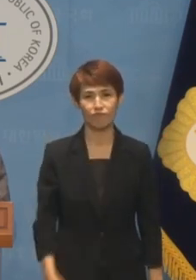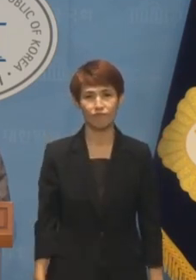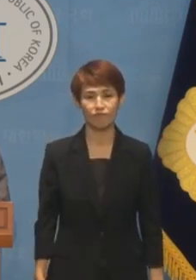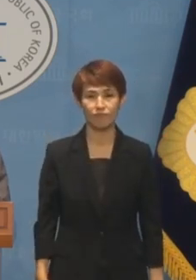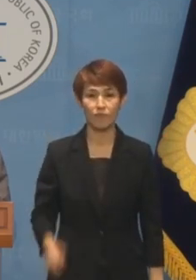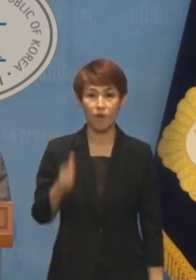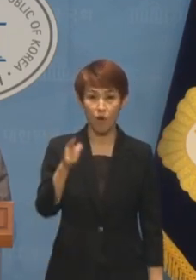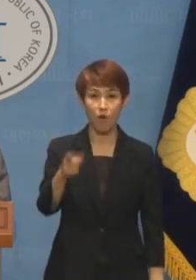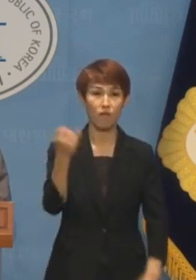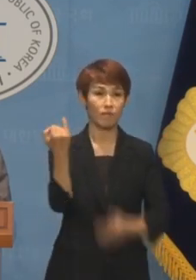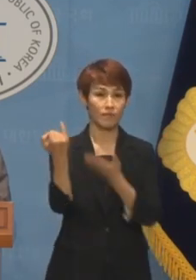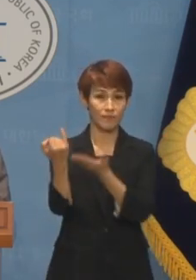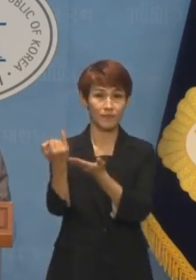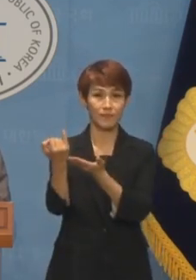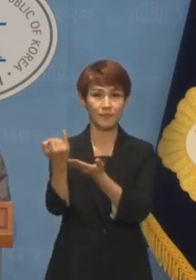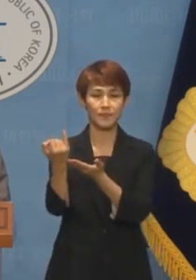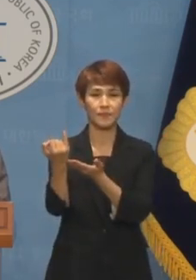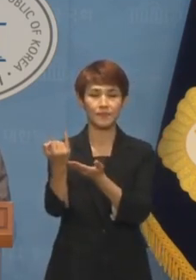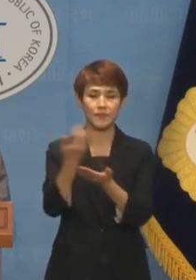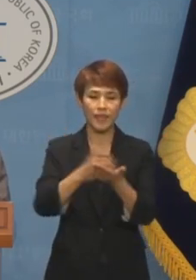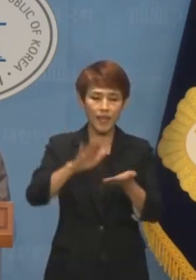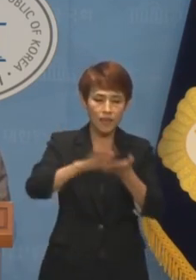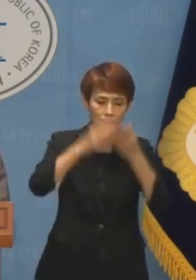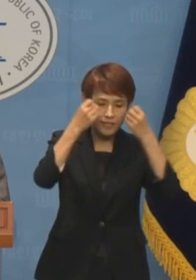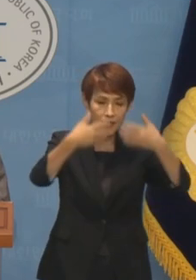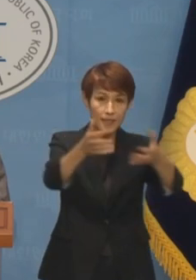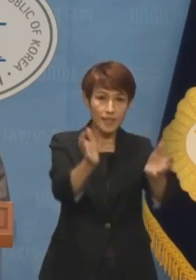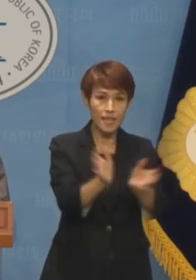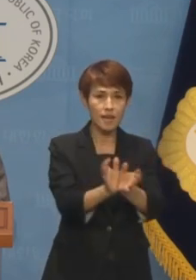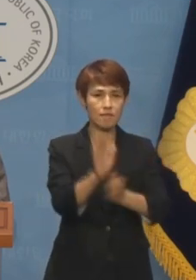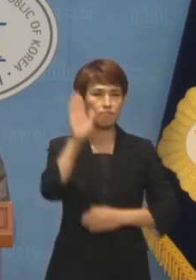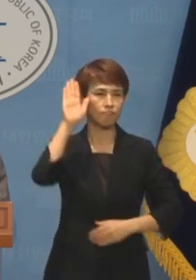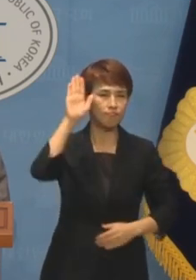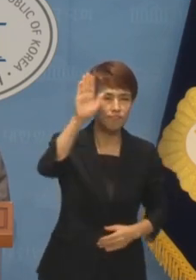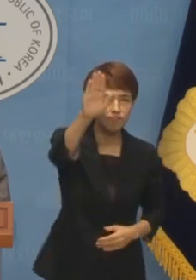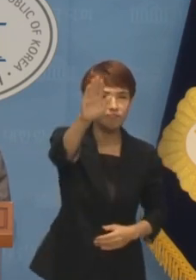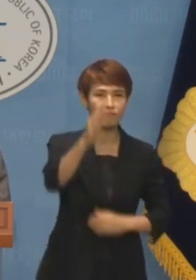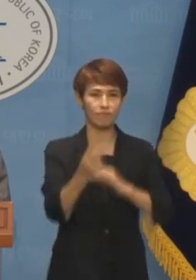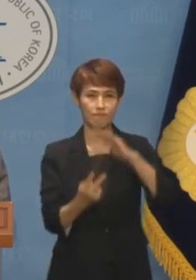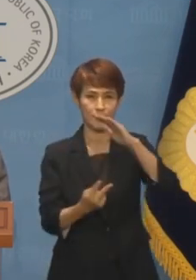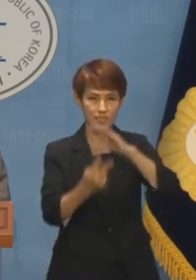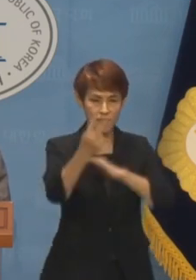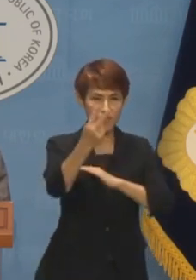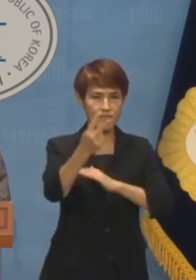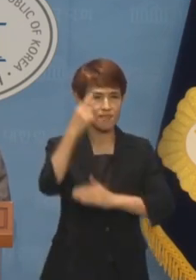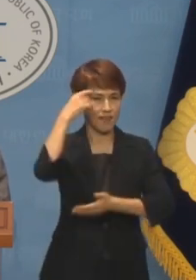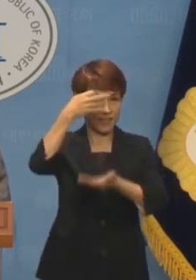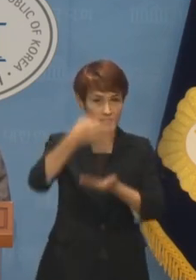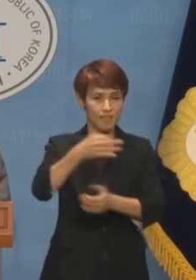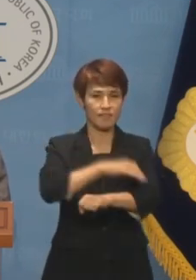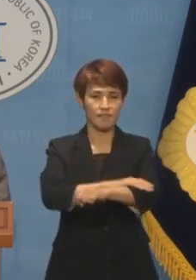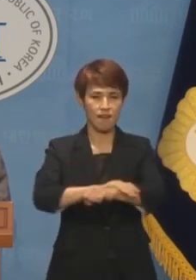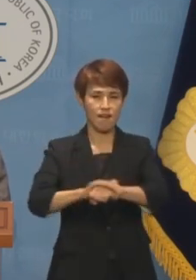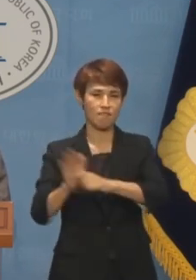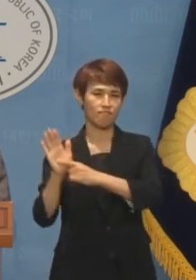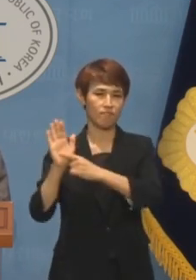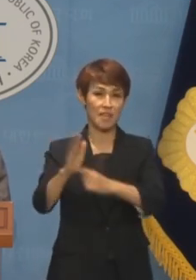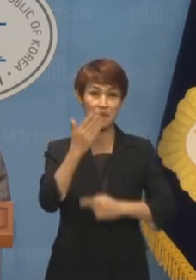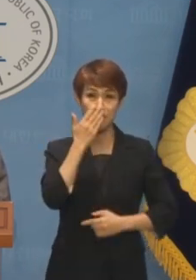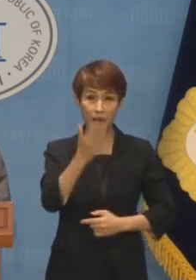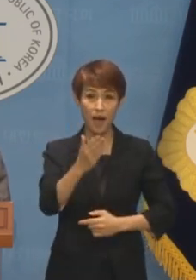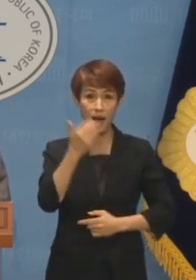당대표 후보는 개혁신당의 미래와 비전, 가치를 가장 잘 대변할 수